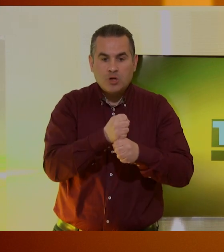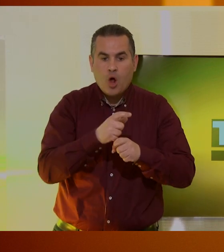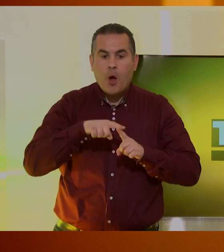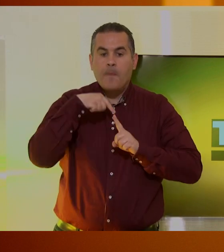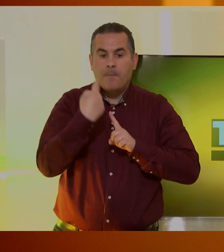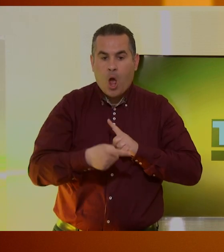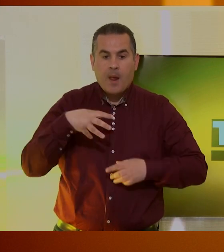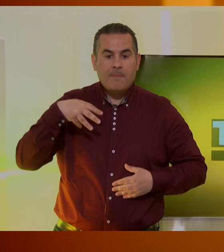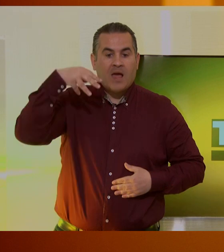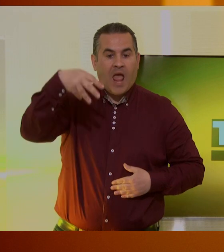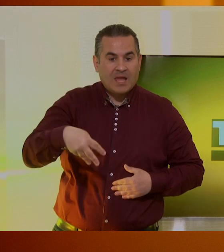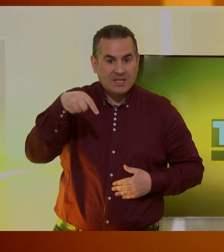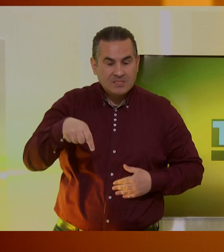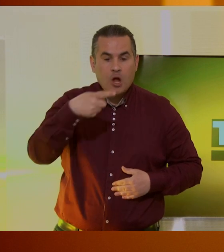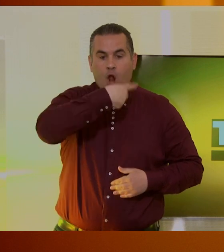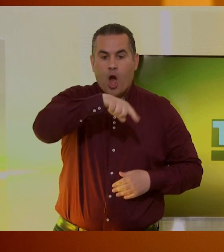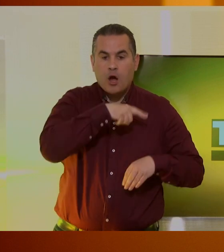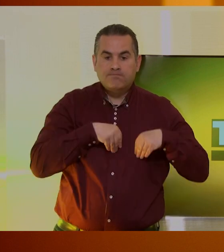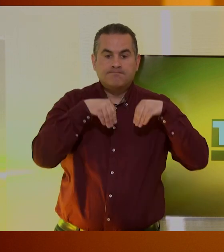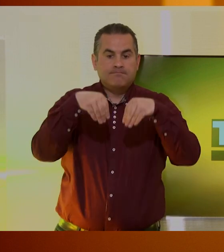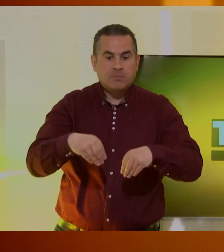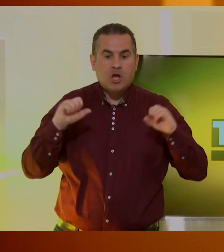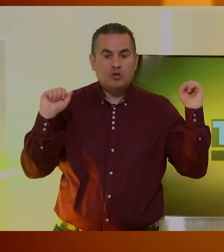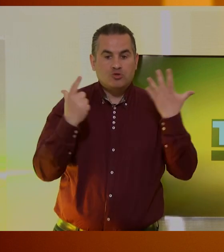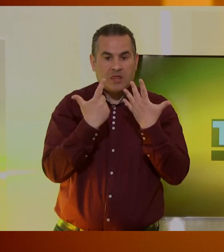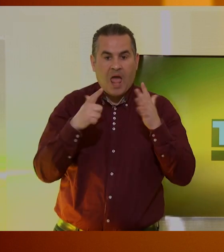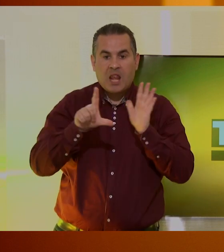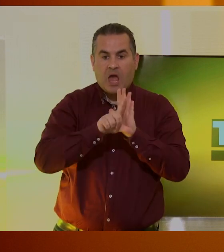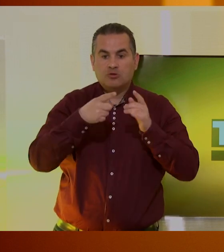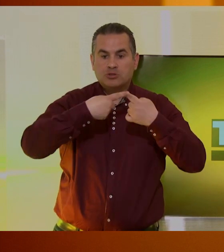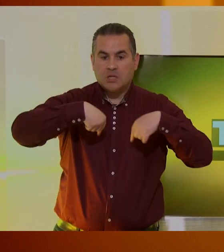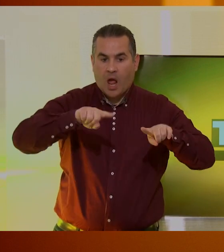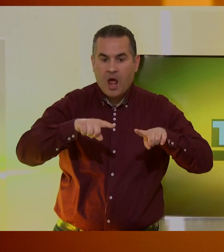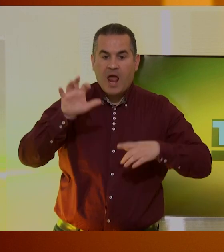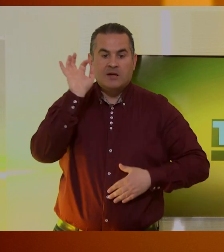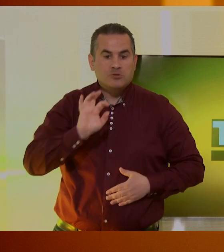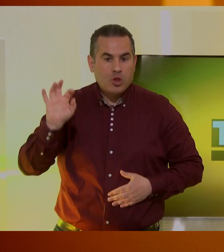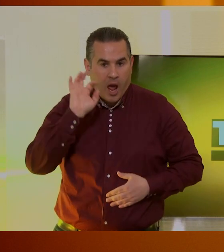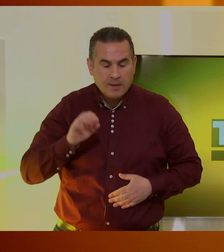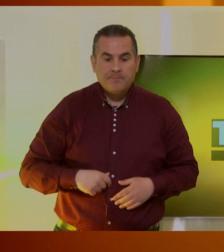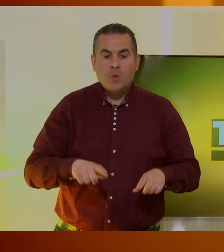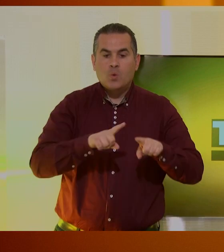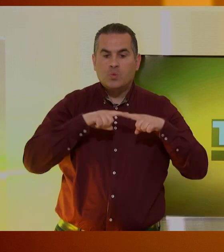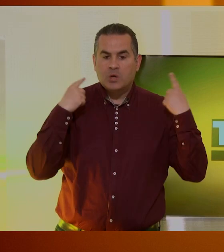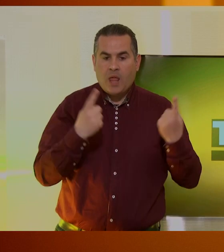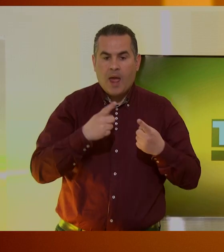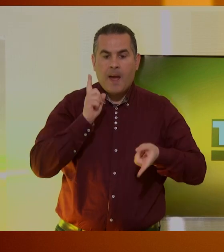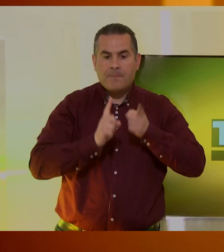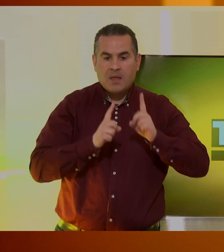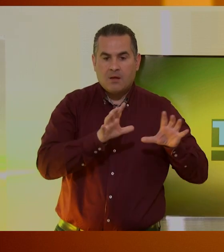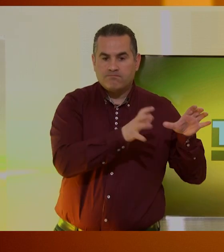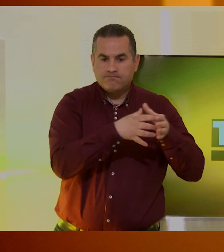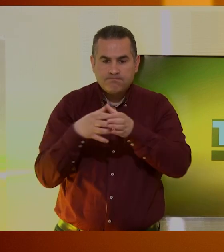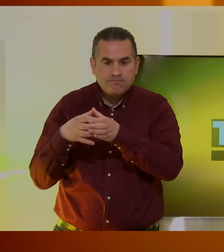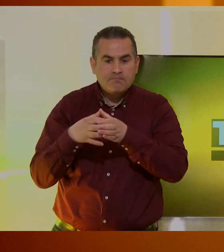debutto in martedì prossimo della 17A legislatura regionale tutti i partiti della coalizione di centrosinistra hanno espresso i propri